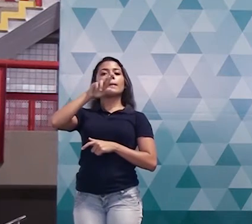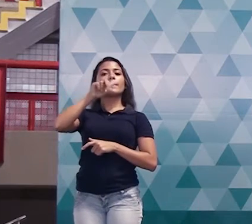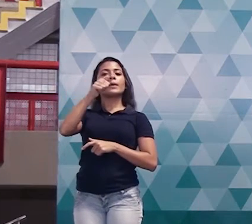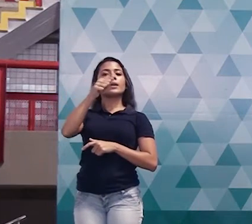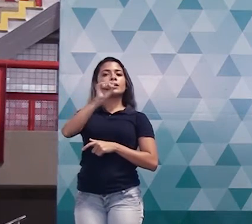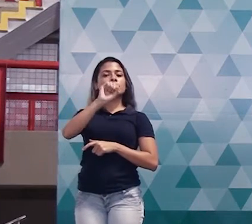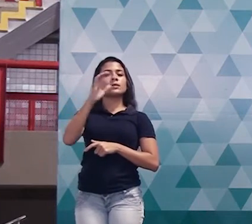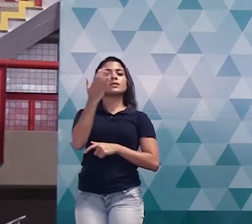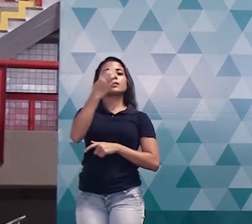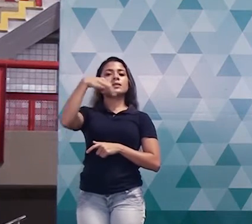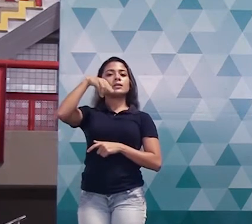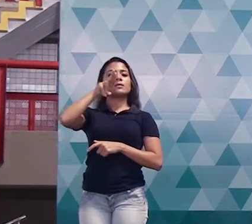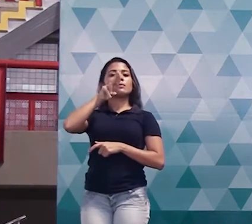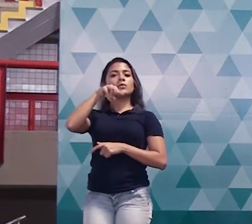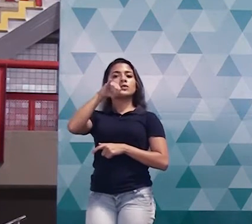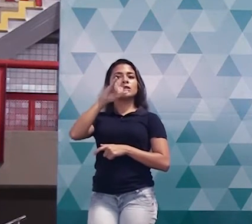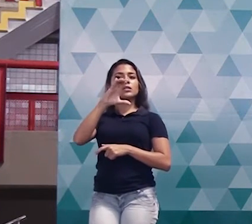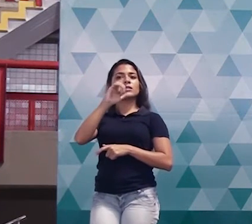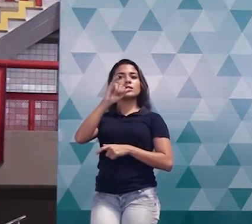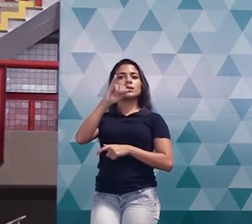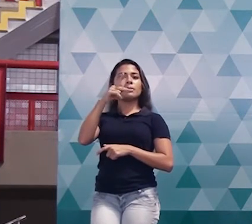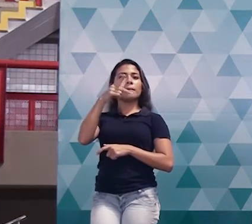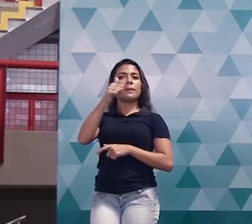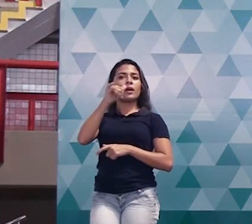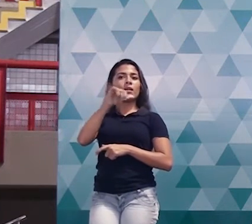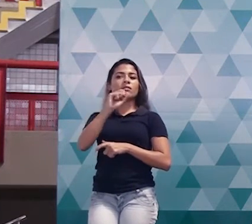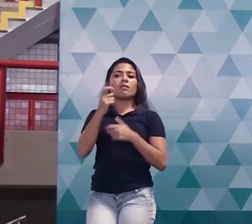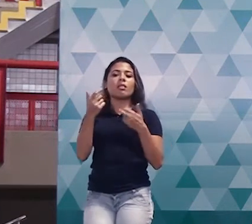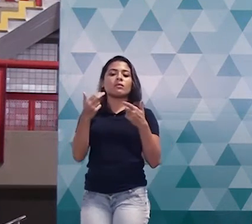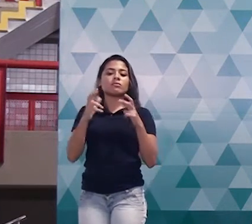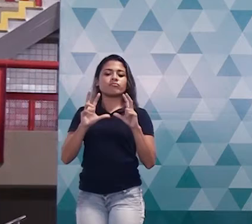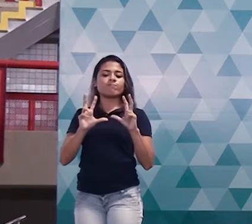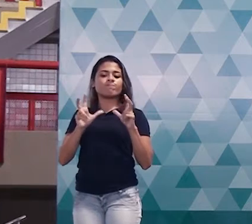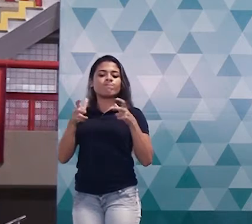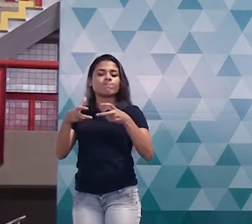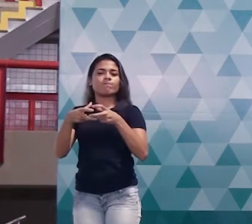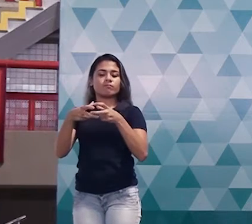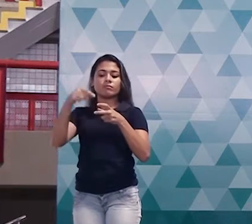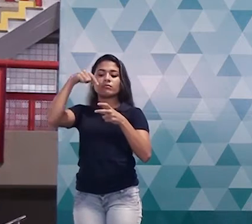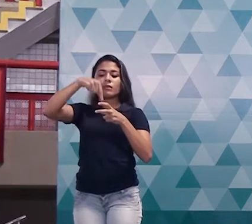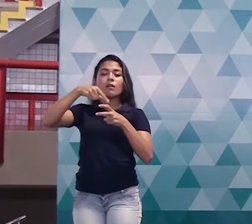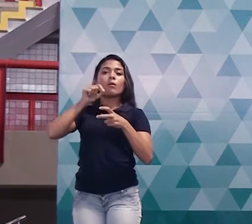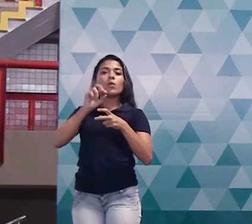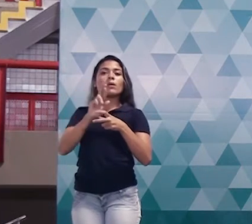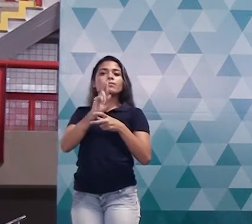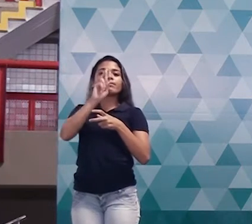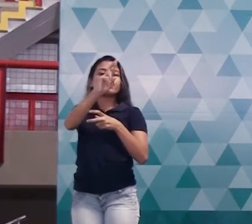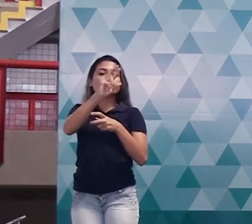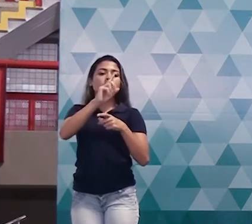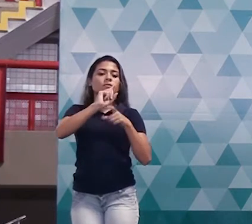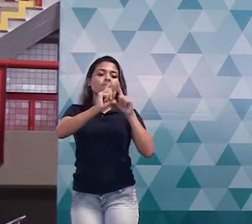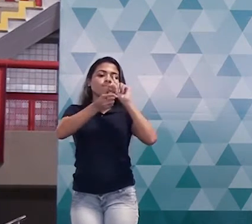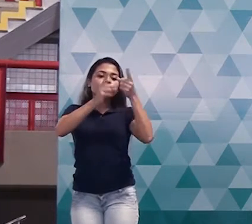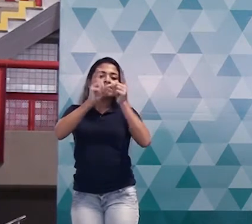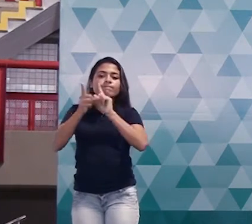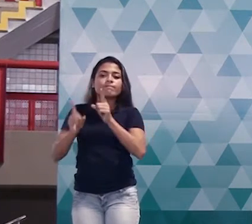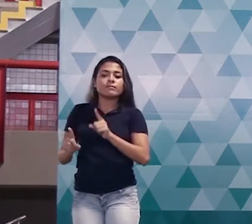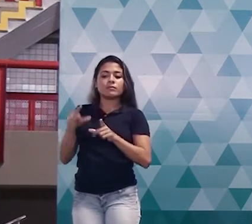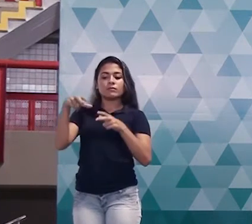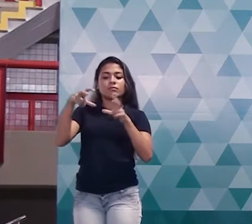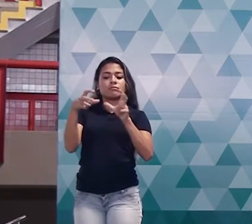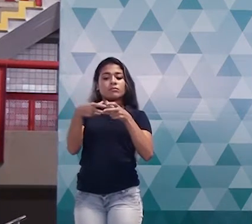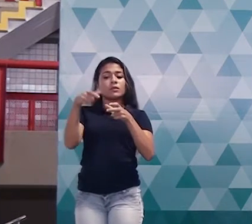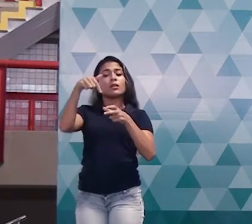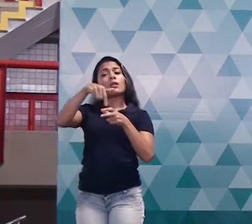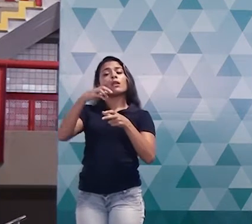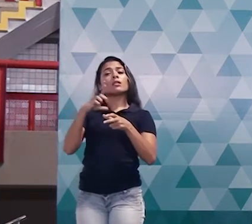câmaras municipais eram as estruturas administrativas locais, onde você tinha os homens